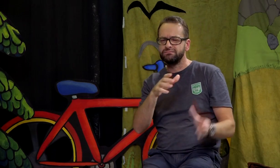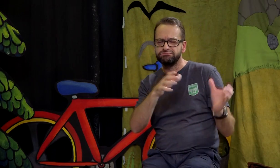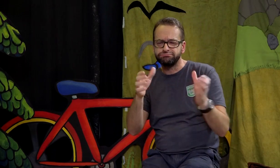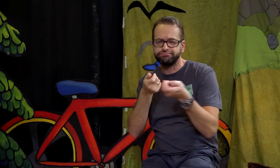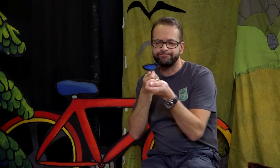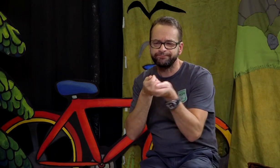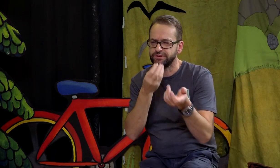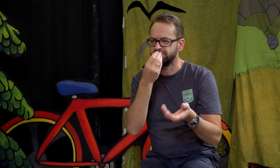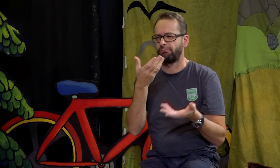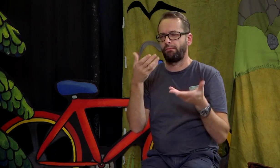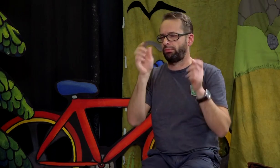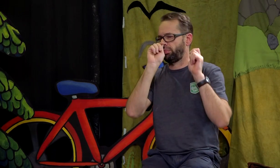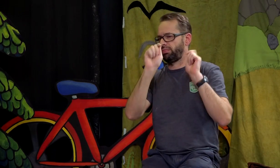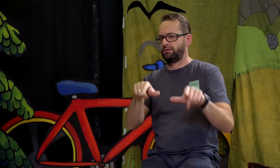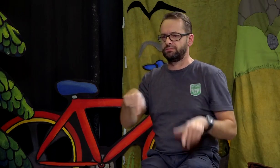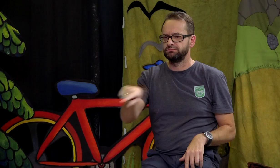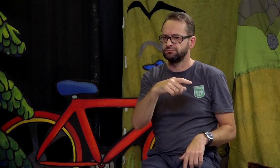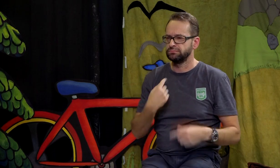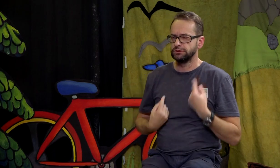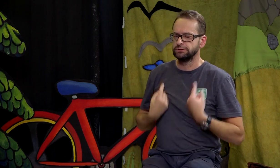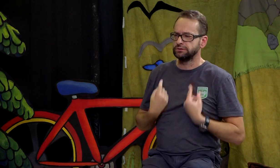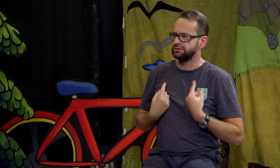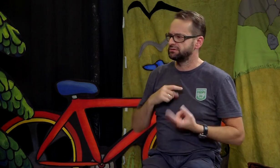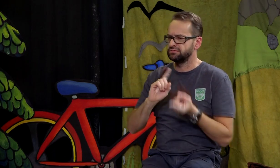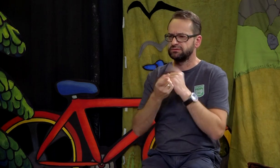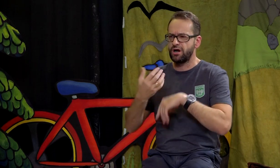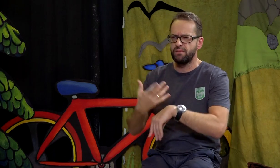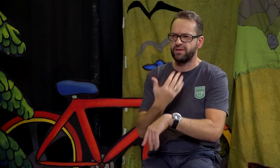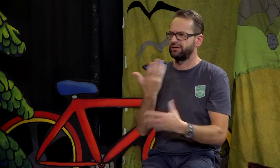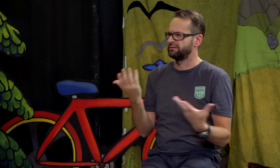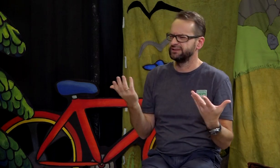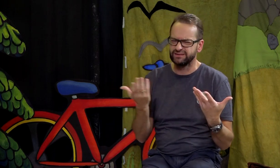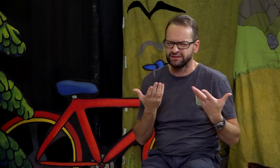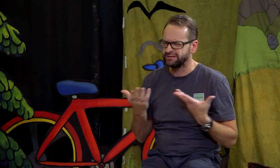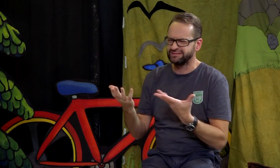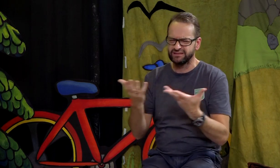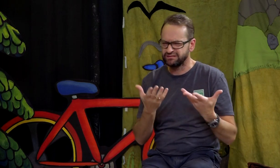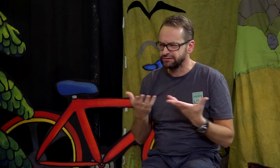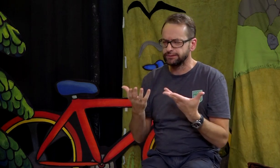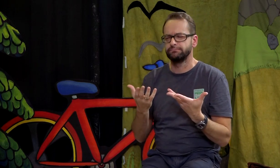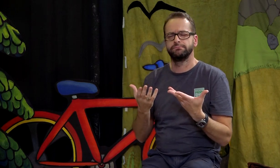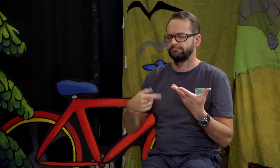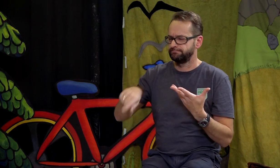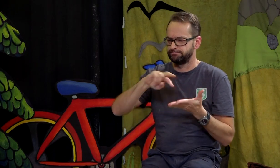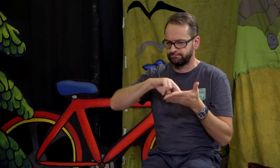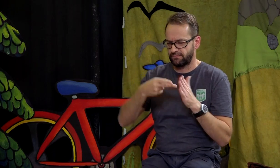vittinyt hoitaa eläimiään. Ja eläimet oli hätääntyneitä, hermostuneita. Ja eläimet